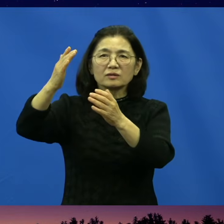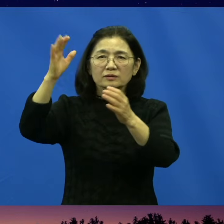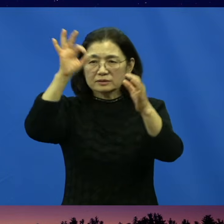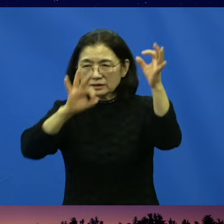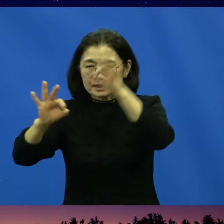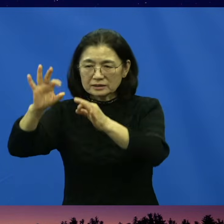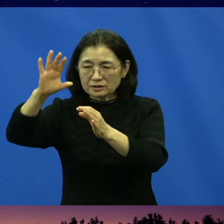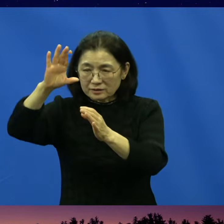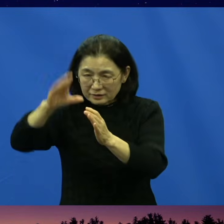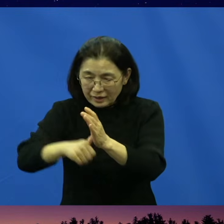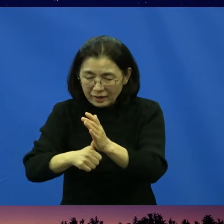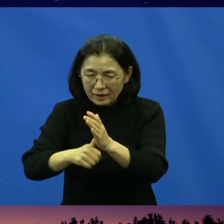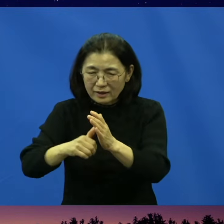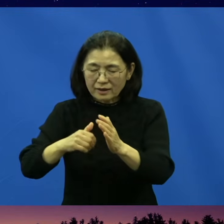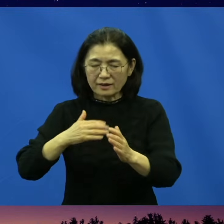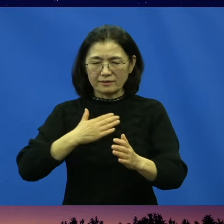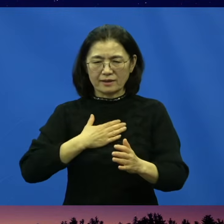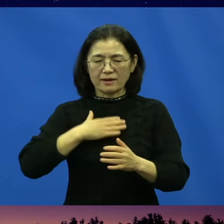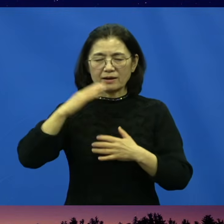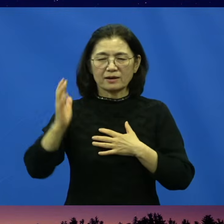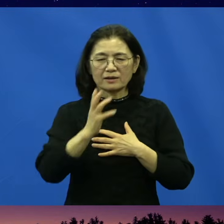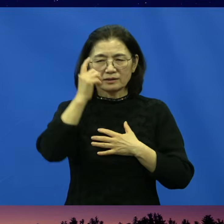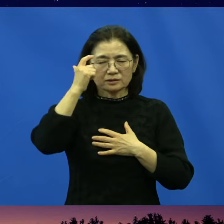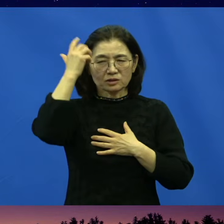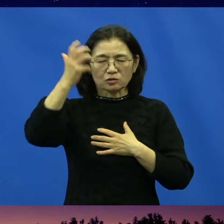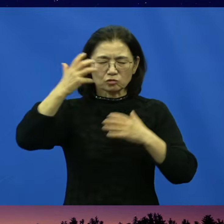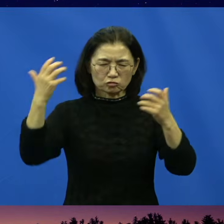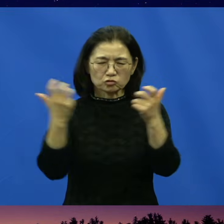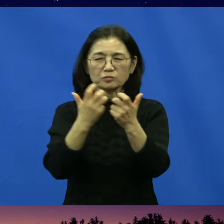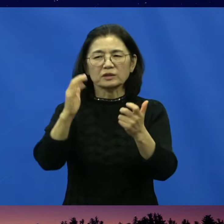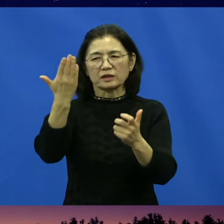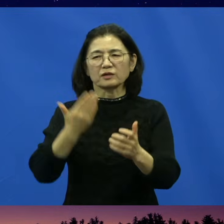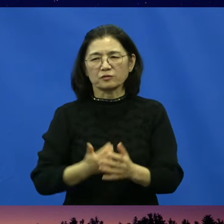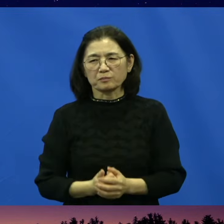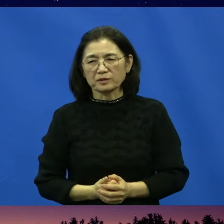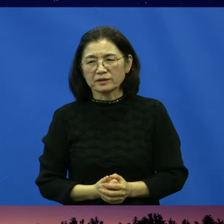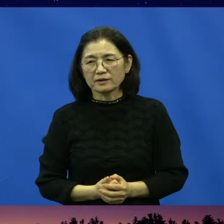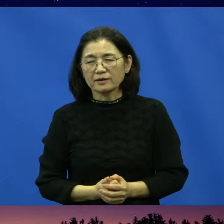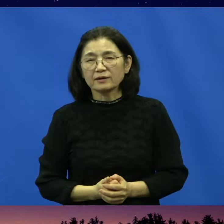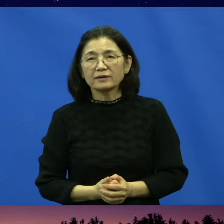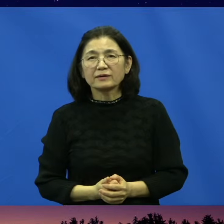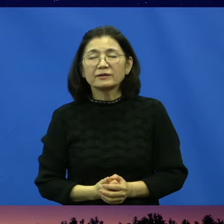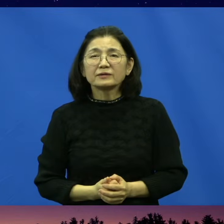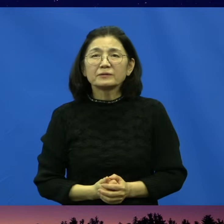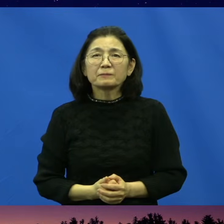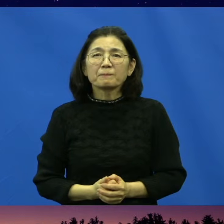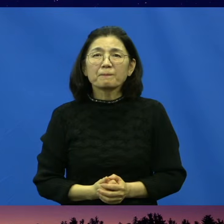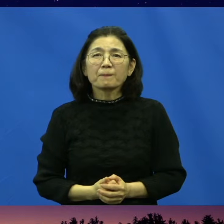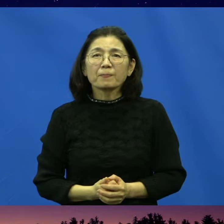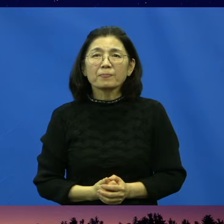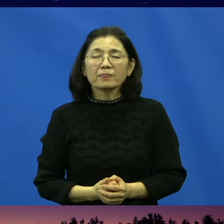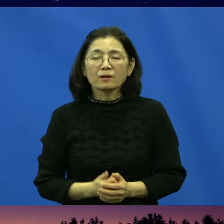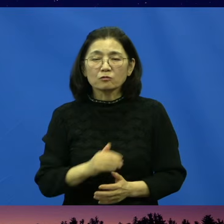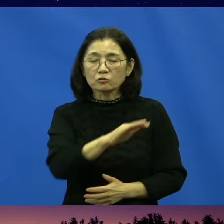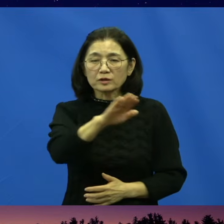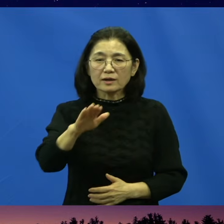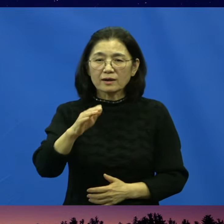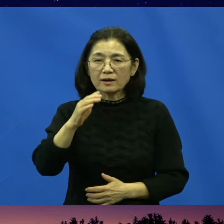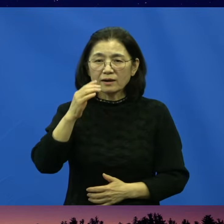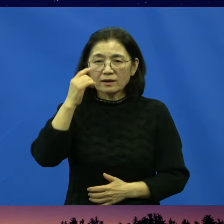충만을 얻게 된다는 것입니다. 여러분, 우리는 왜 영안이 열리기를